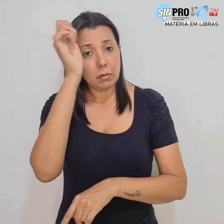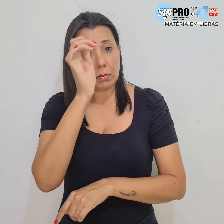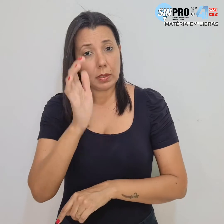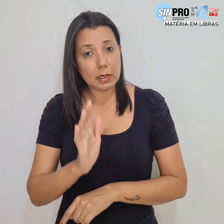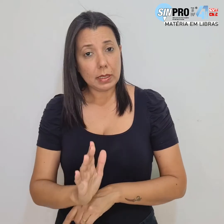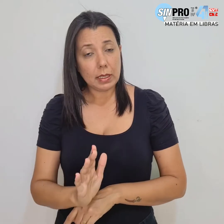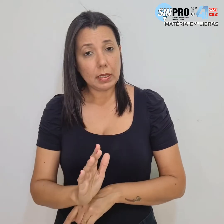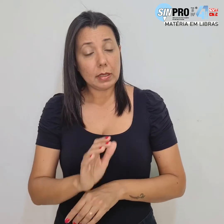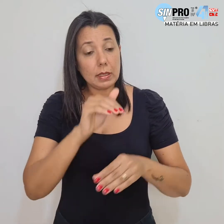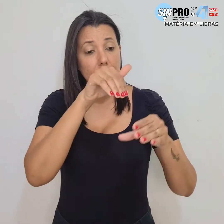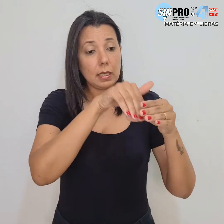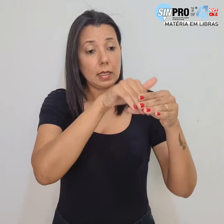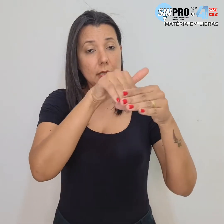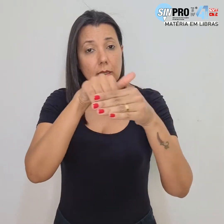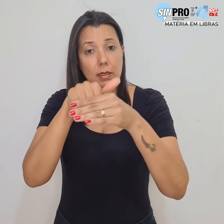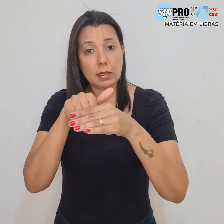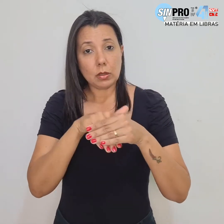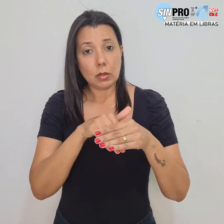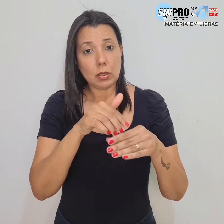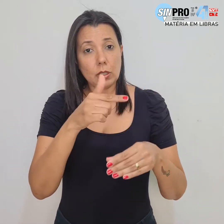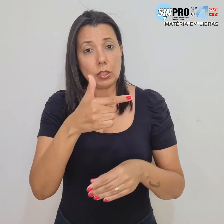nas eleições de 2002.